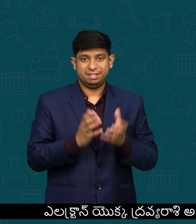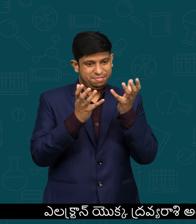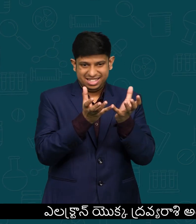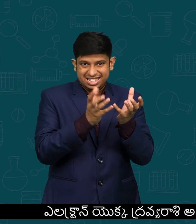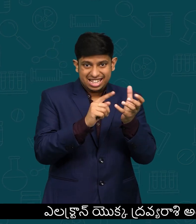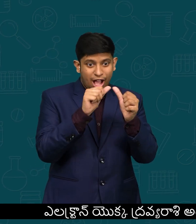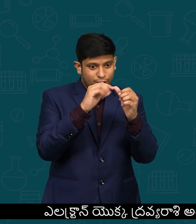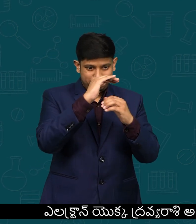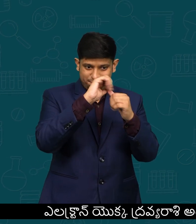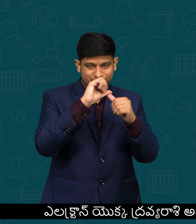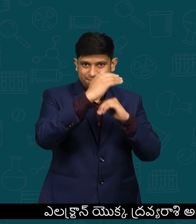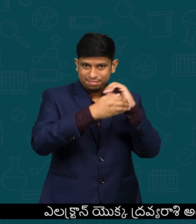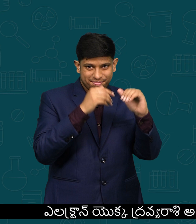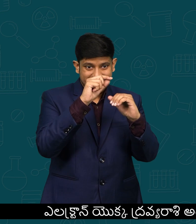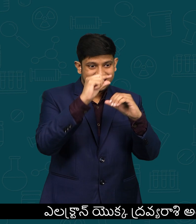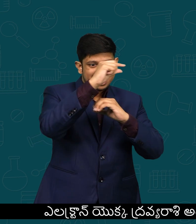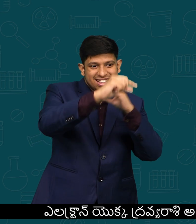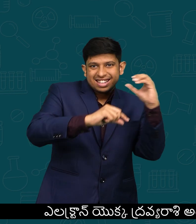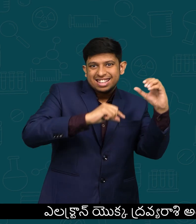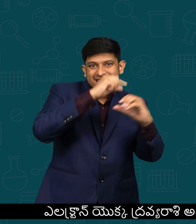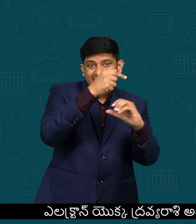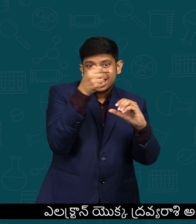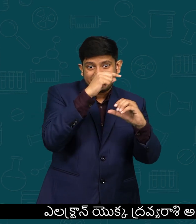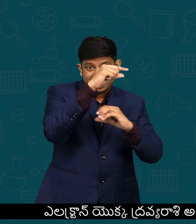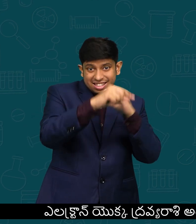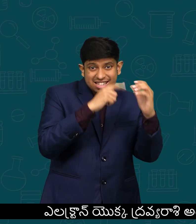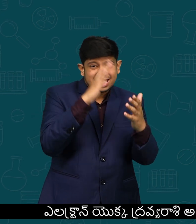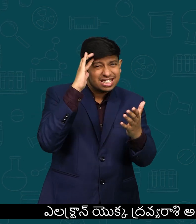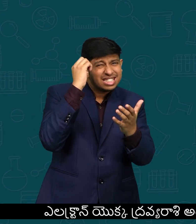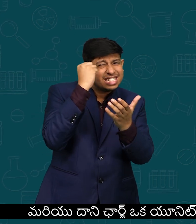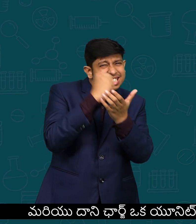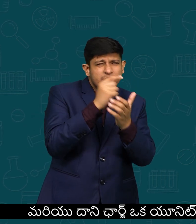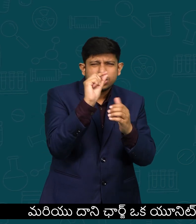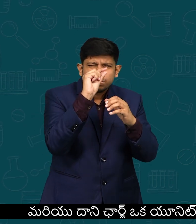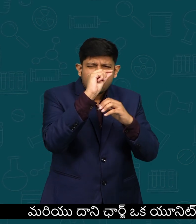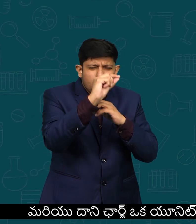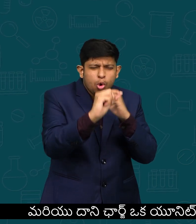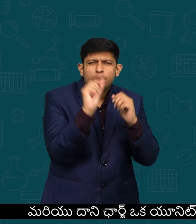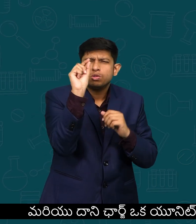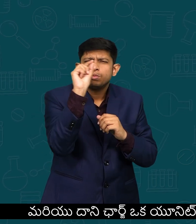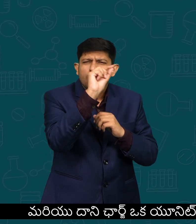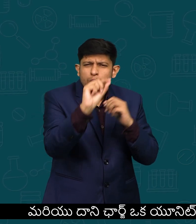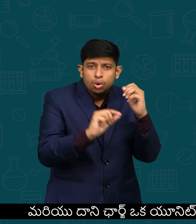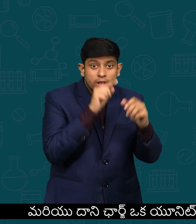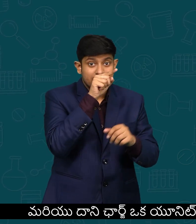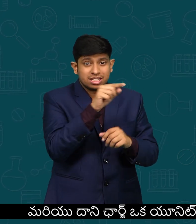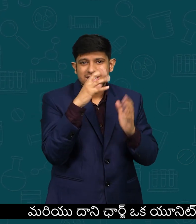ఎలక్ట్రాన్ యొక్క ద్రవ్యరాశి అతి తక్కువగా పరిగణించబడుతుంది మరియు దాని ఛార్జ్ ఒక